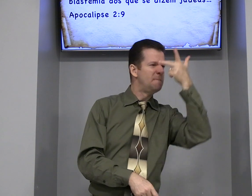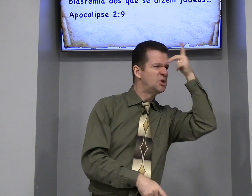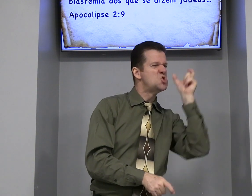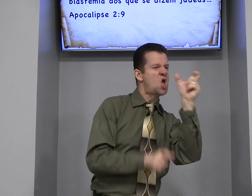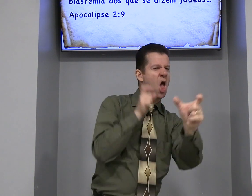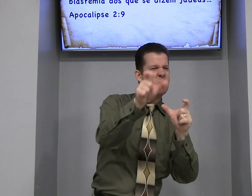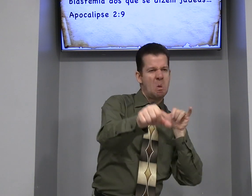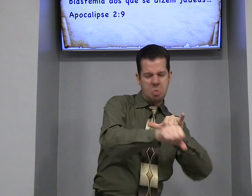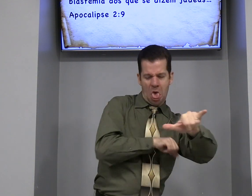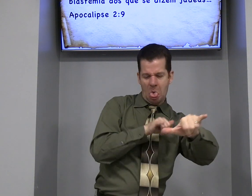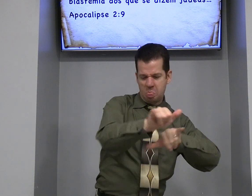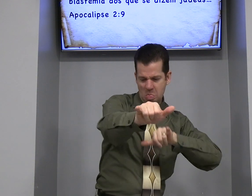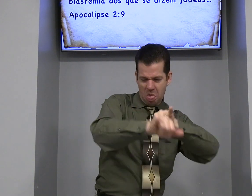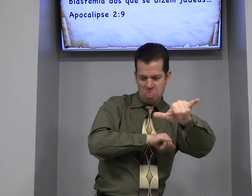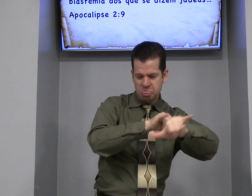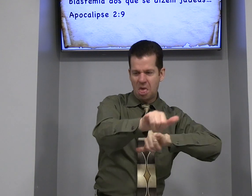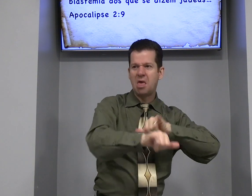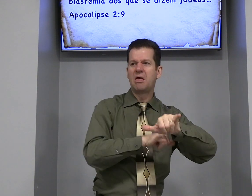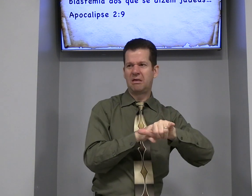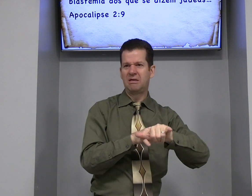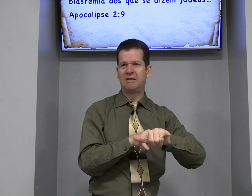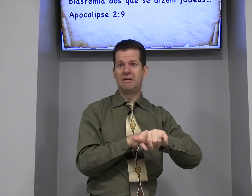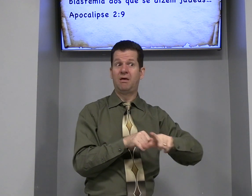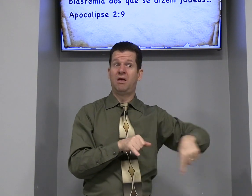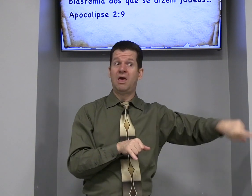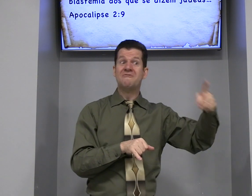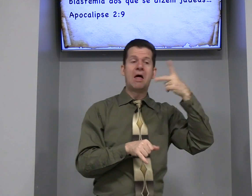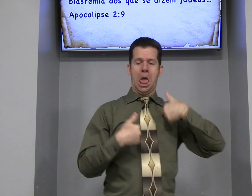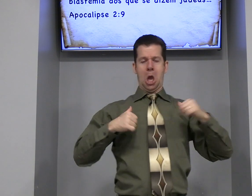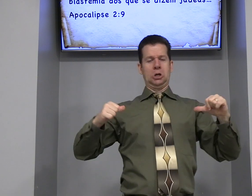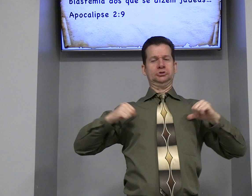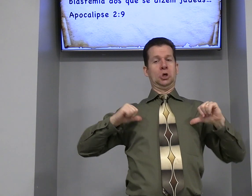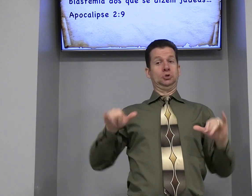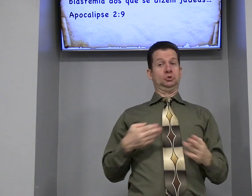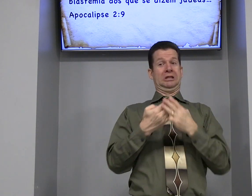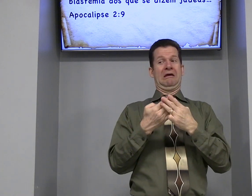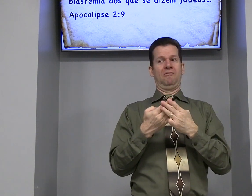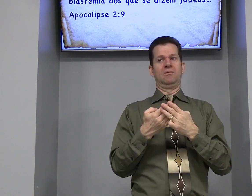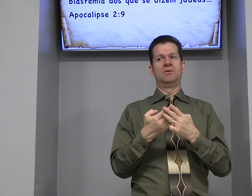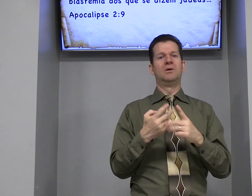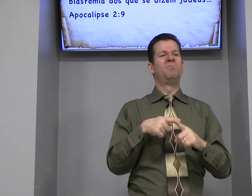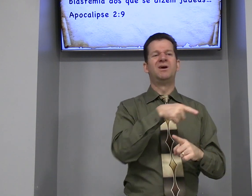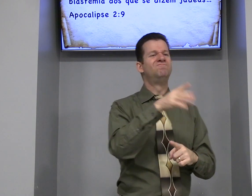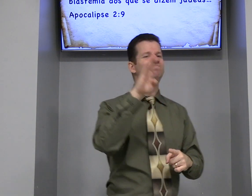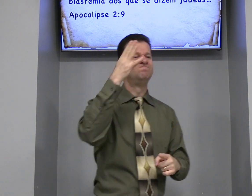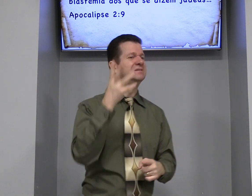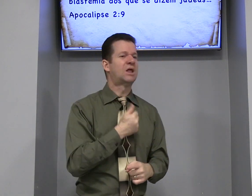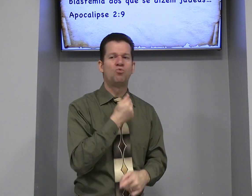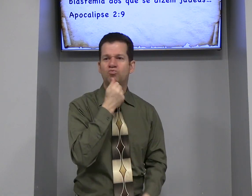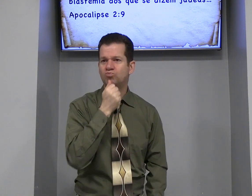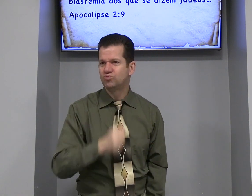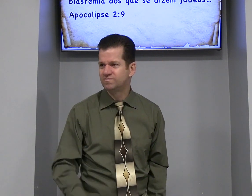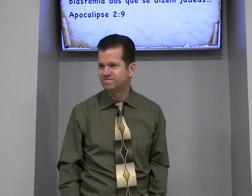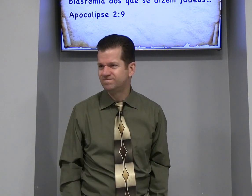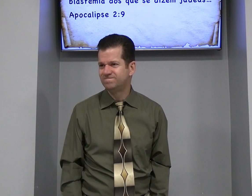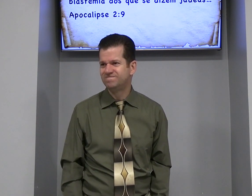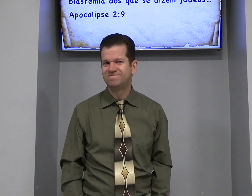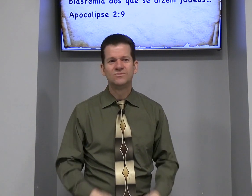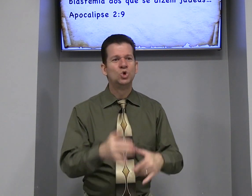blasfêmia. As pessoas falavam mal para eles, blasfemavam. Dos que se dizem